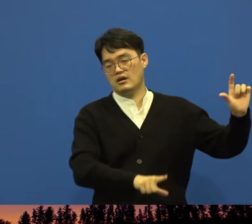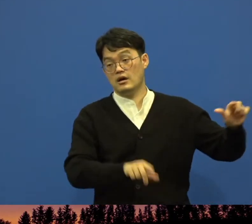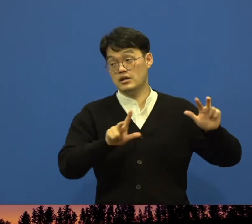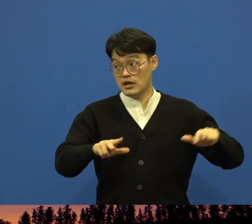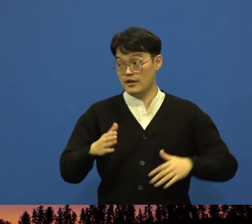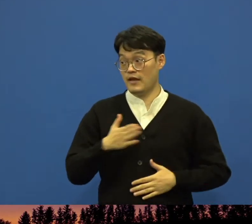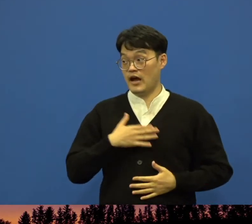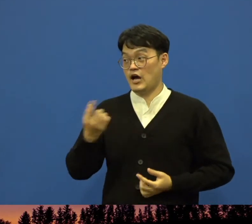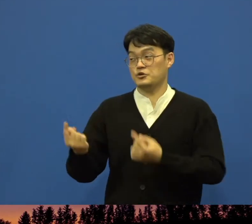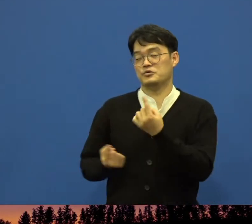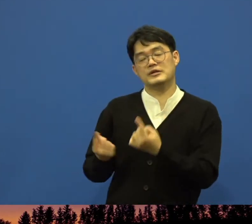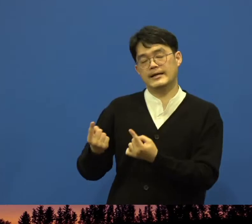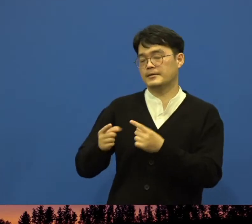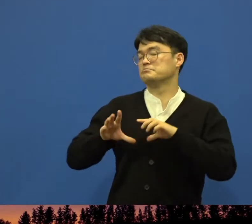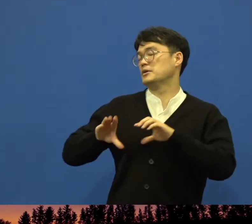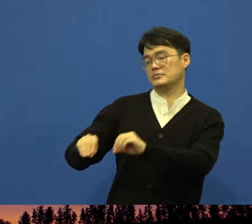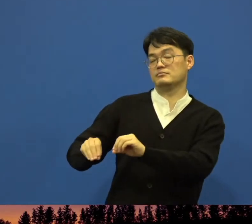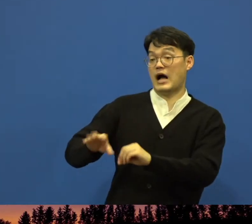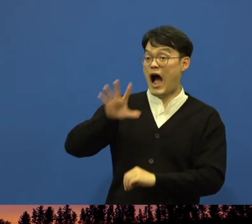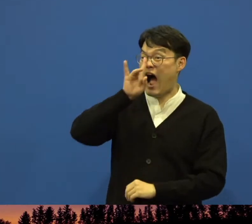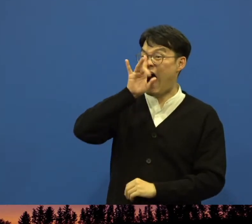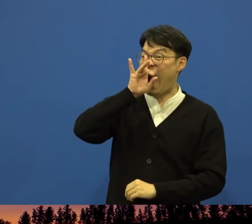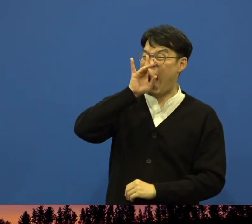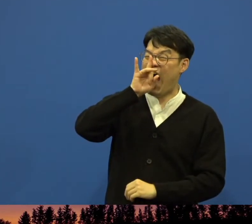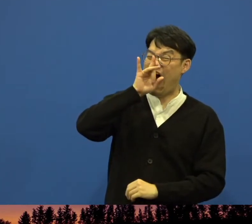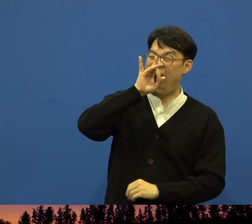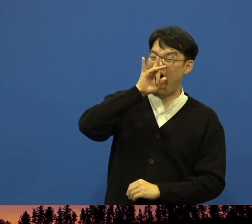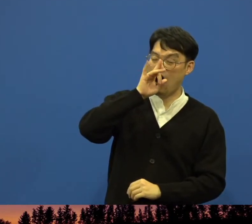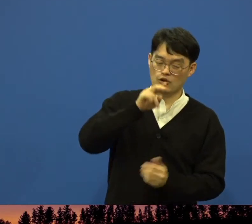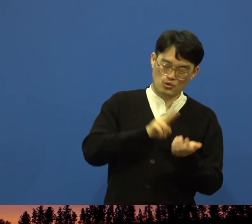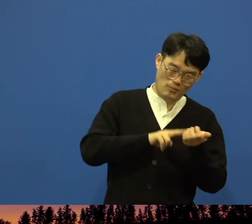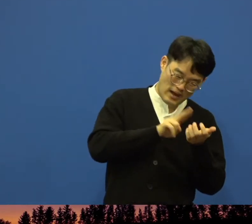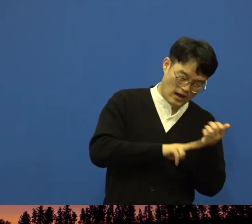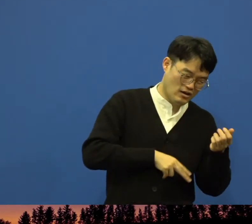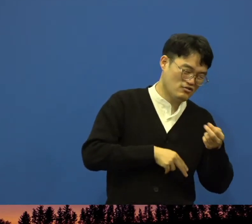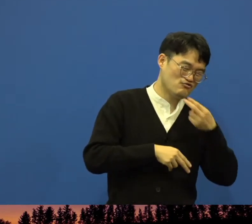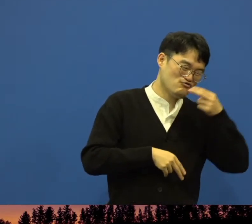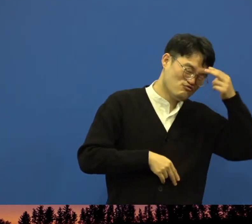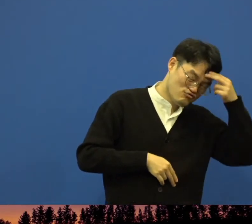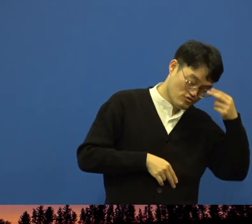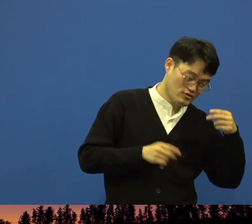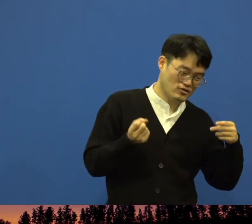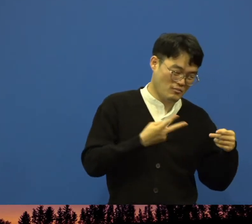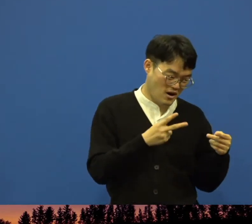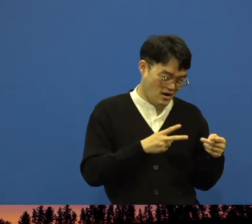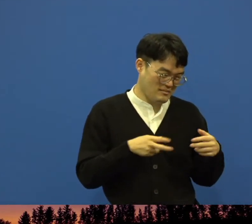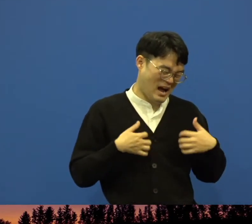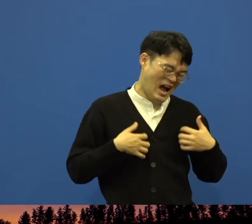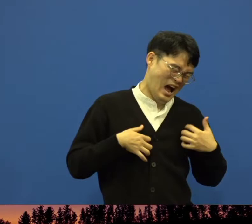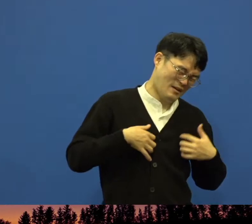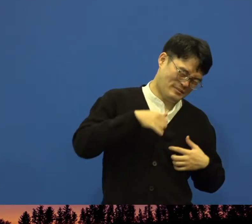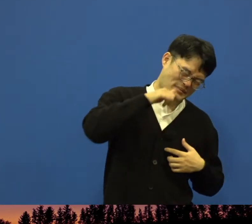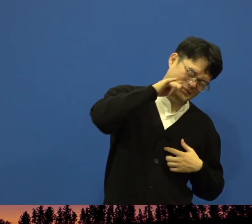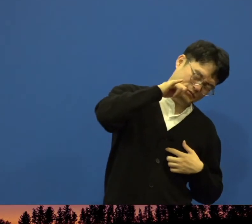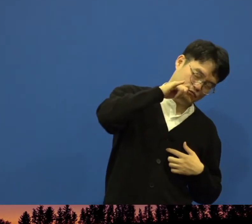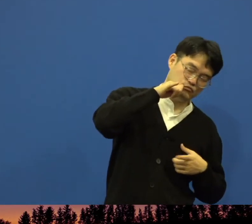없어요. 무능력한 그 자신의 삶을 자기가 조절할 수 있는 능력이 없어져 버린 거예요.